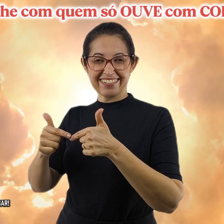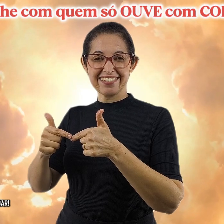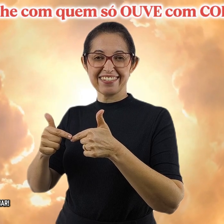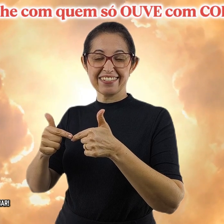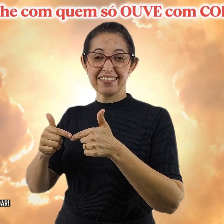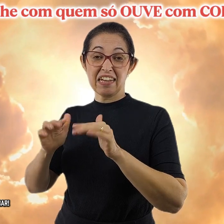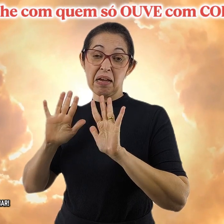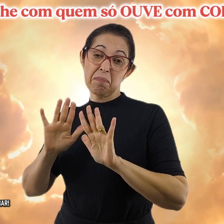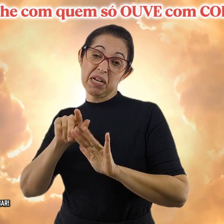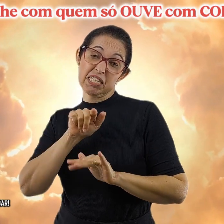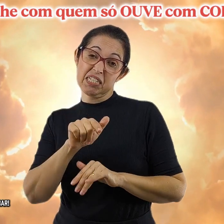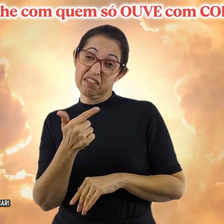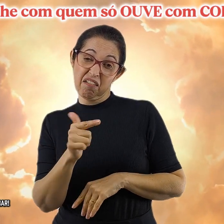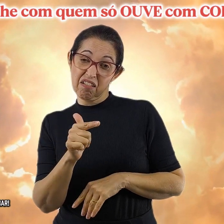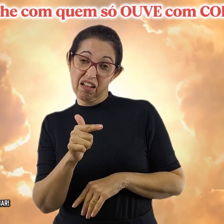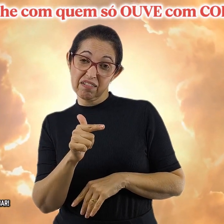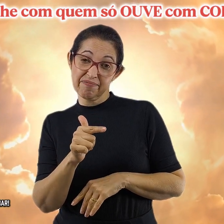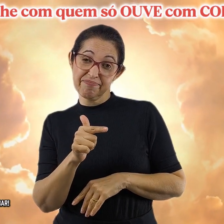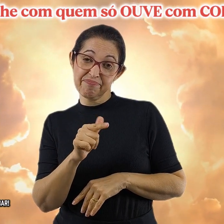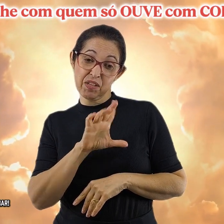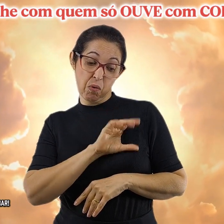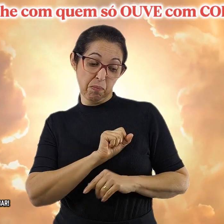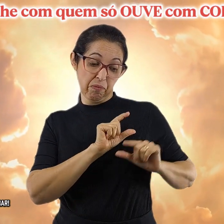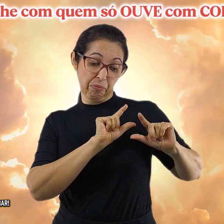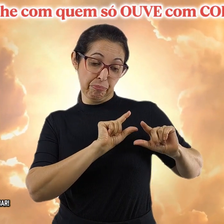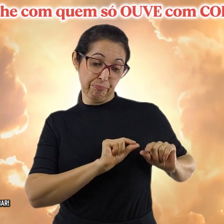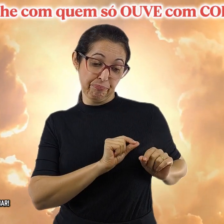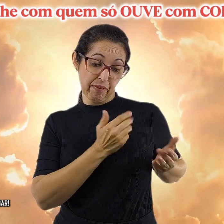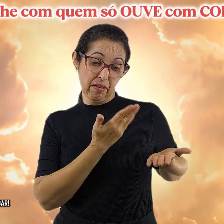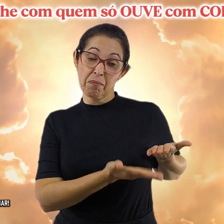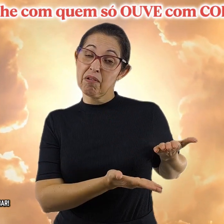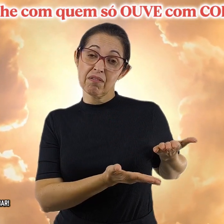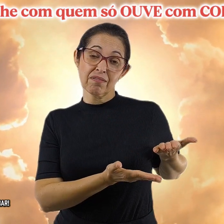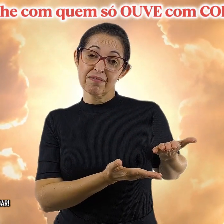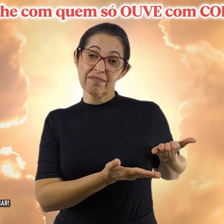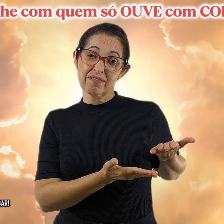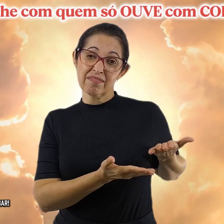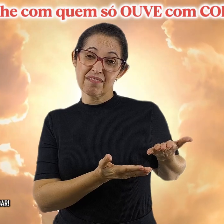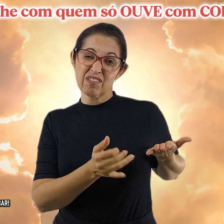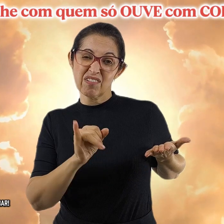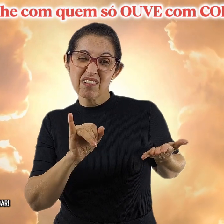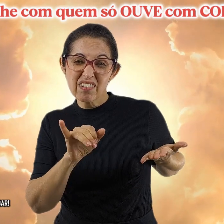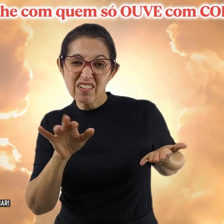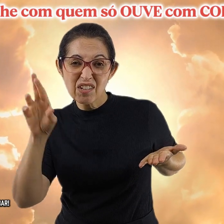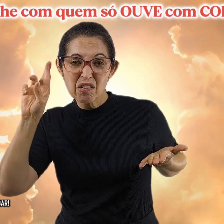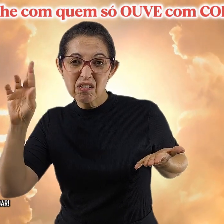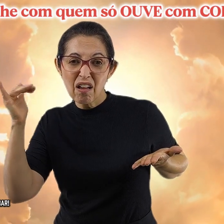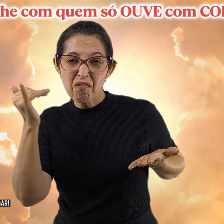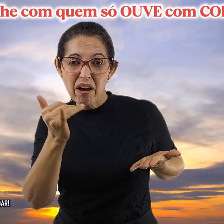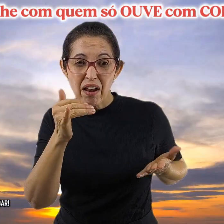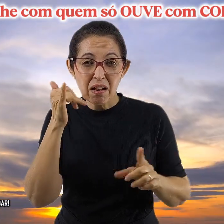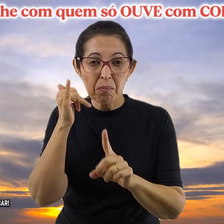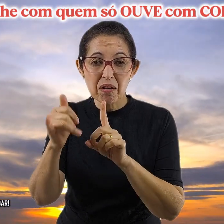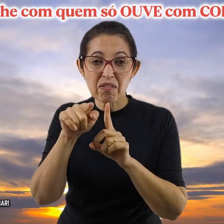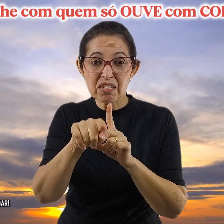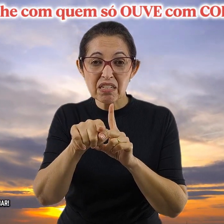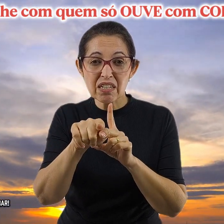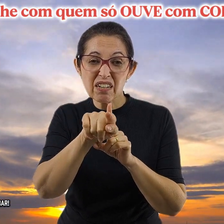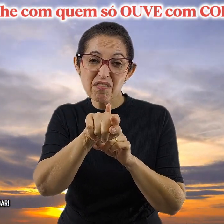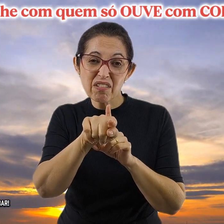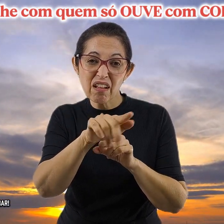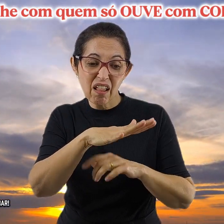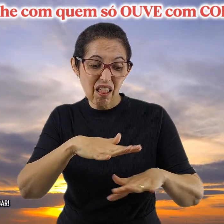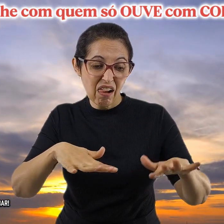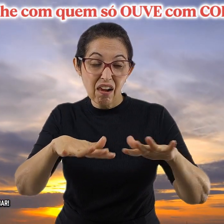vida, é porque o amor esfriou, o amor acabou. Se o Senhor não está falando, sem profecia o povo